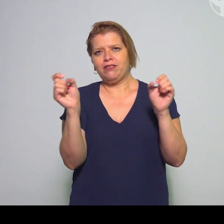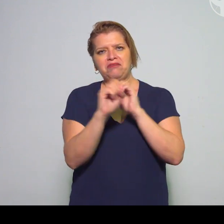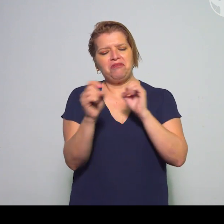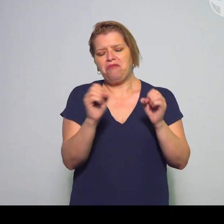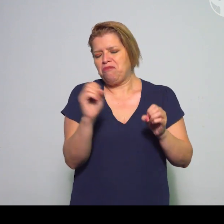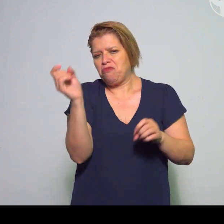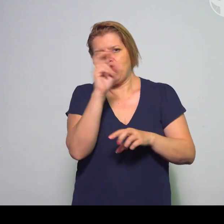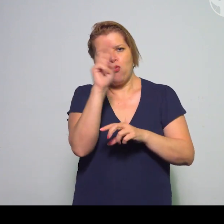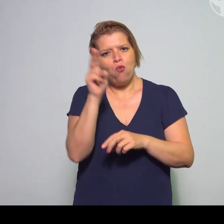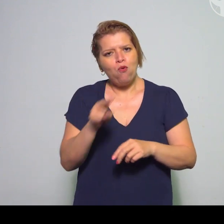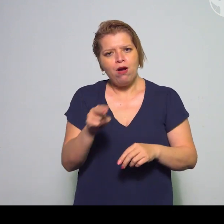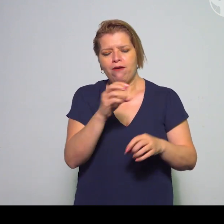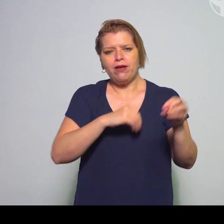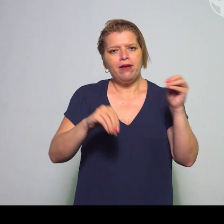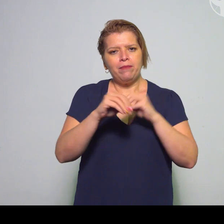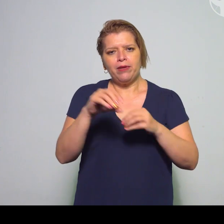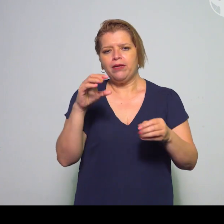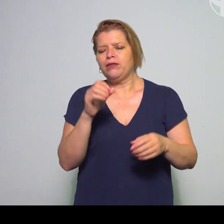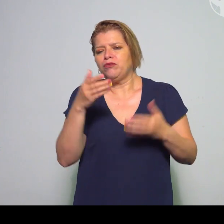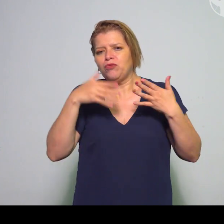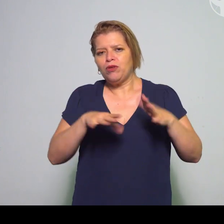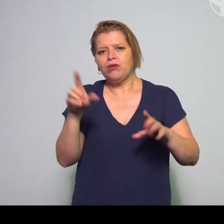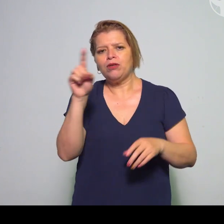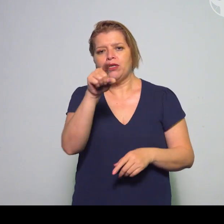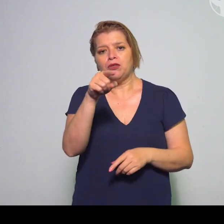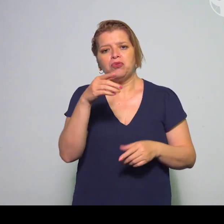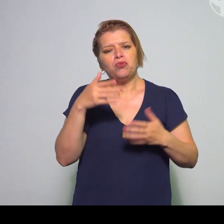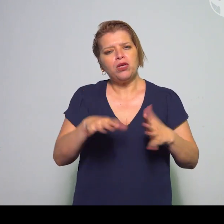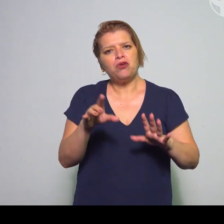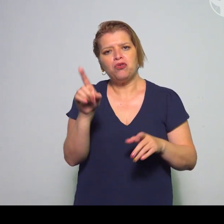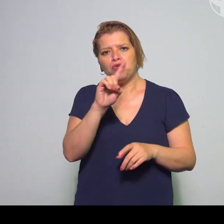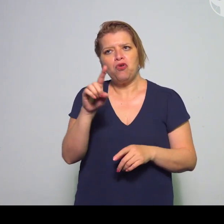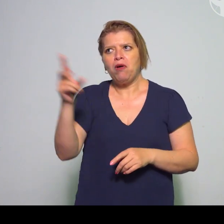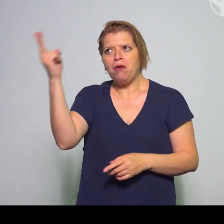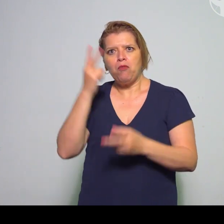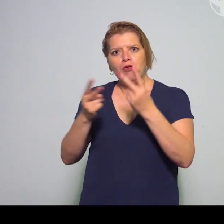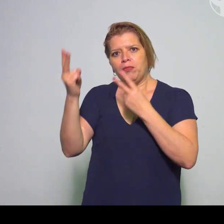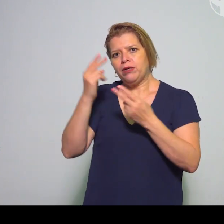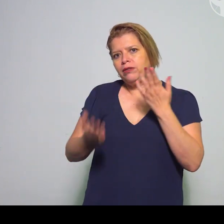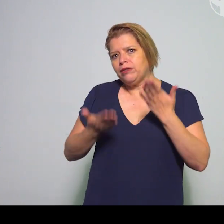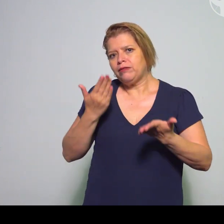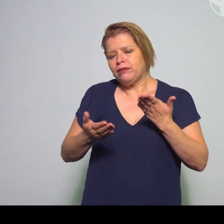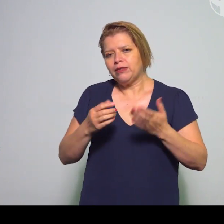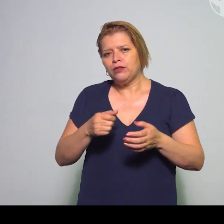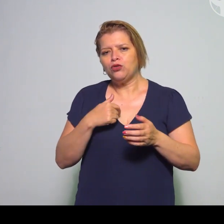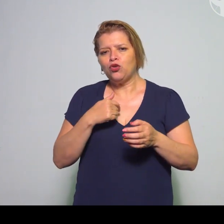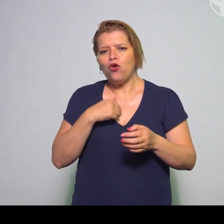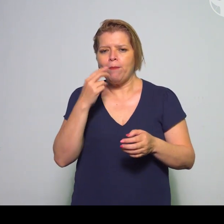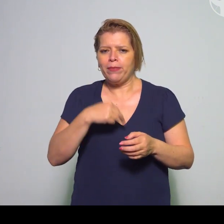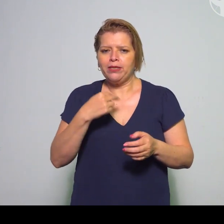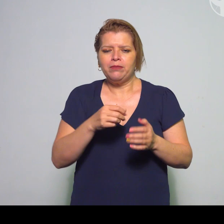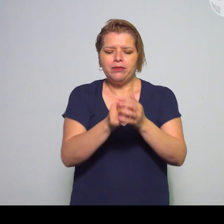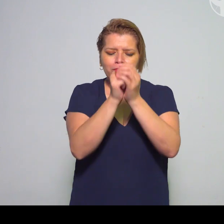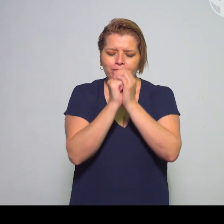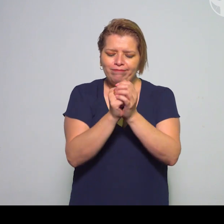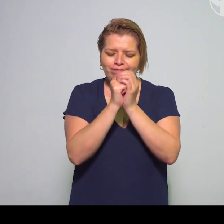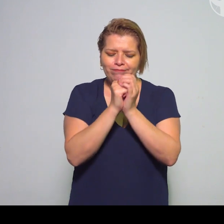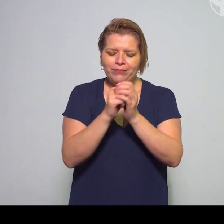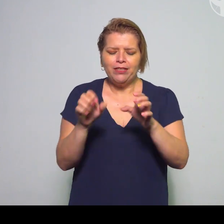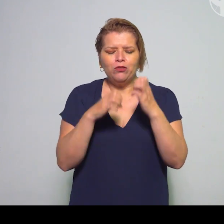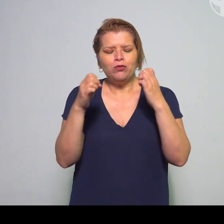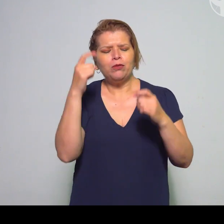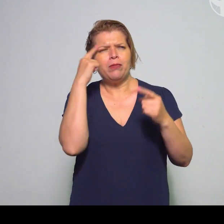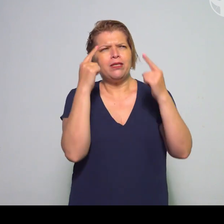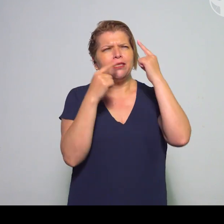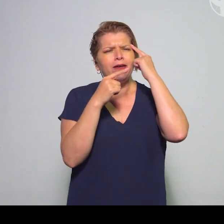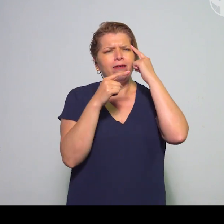que tu esposo nunca va a cambiar, que tu hijo pródigo nunca va a volver. Orando entonces sentí del Señor pensar esto: ¿qué